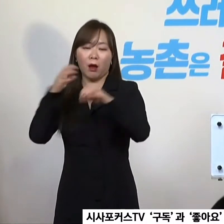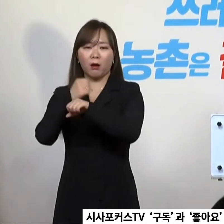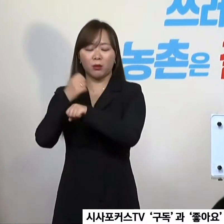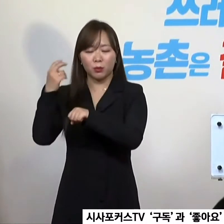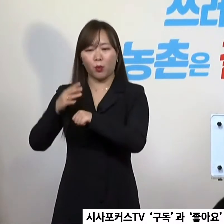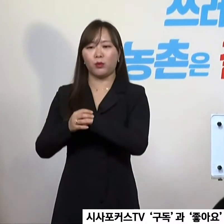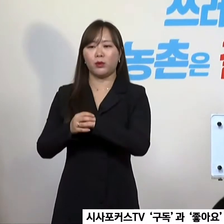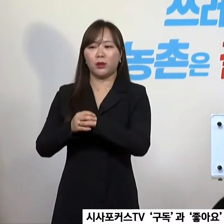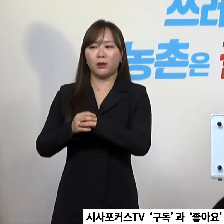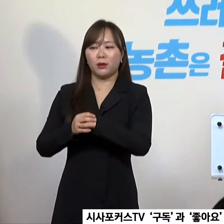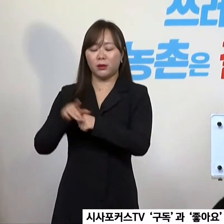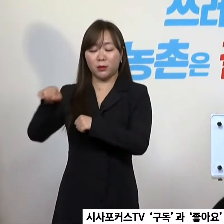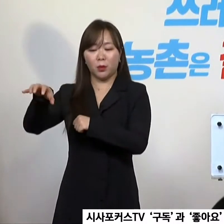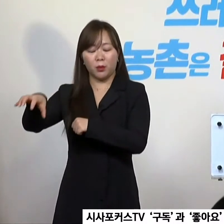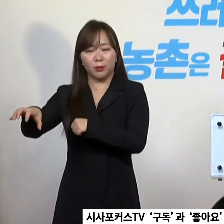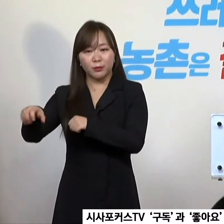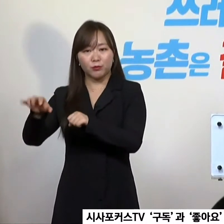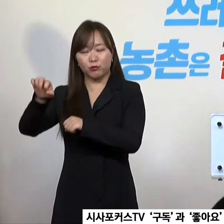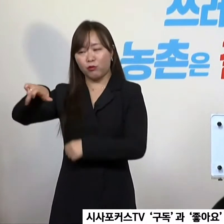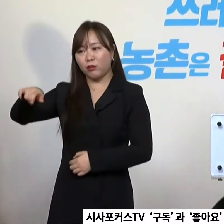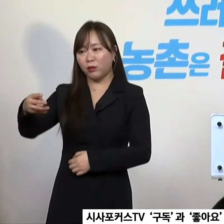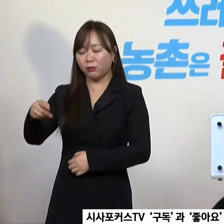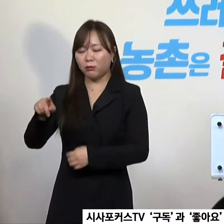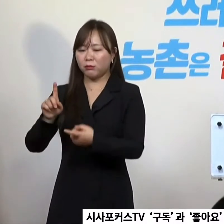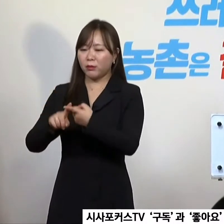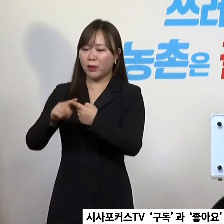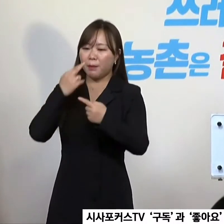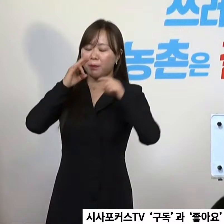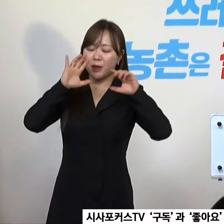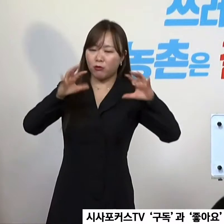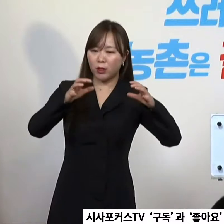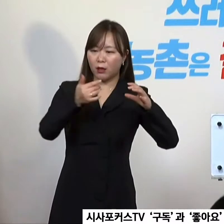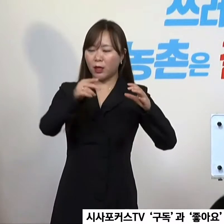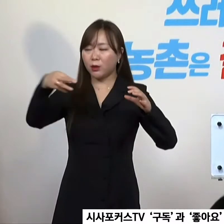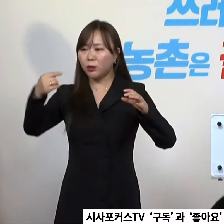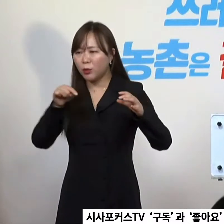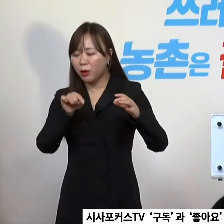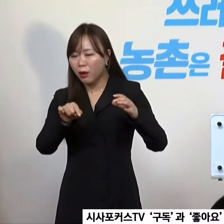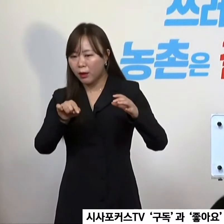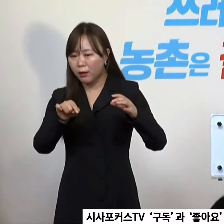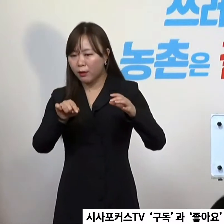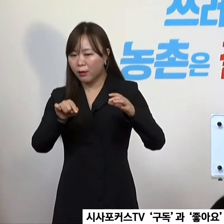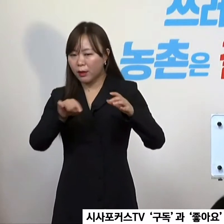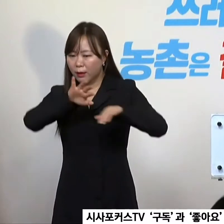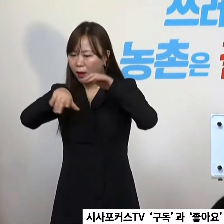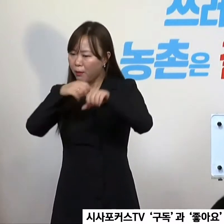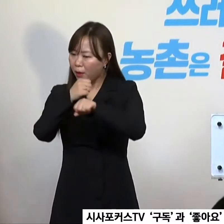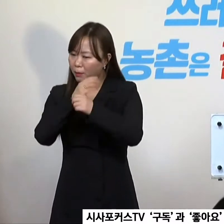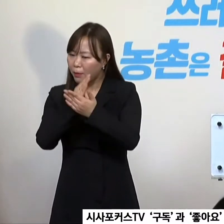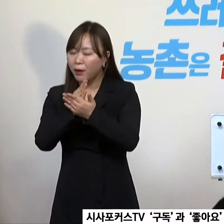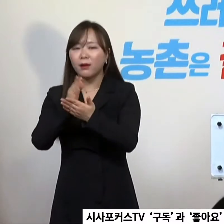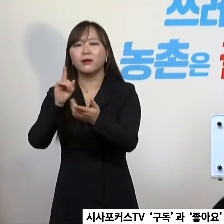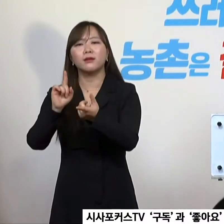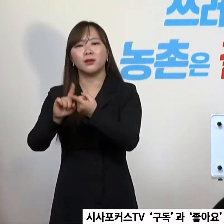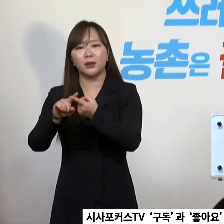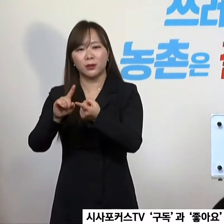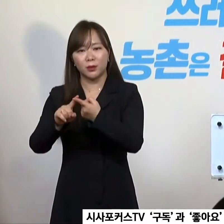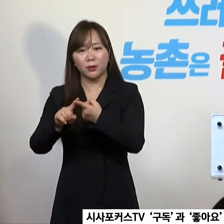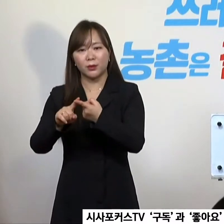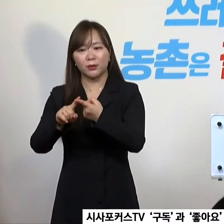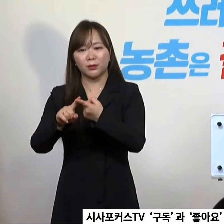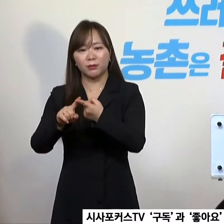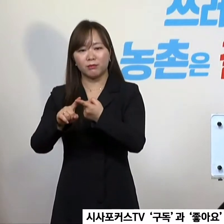또 우크라이나에 대해서는 과연 미국이나 나토가 개입을 할 것인지에 대해서